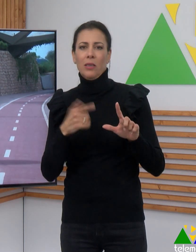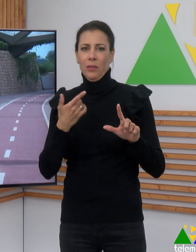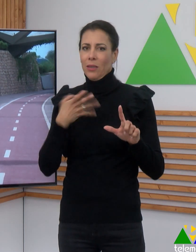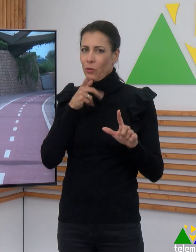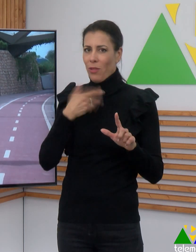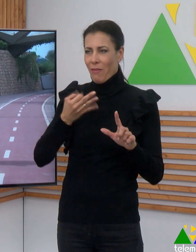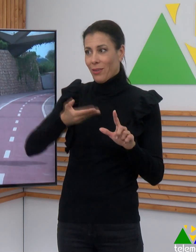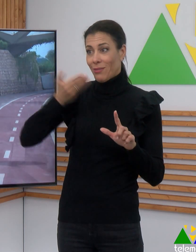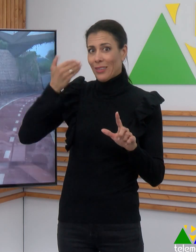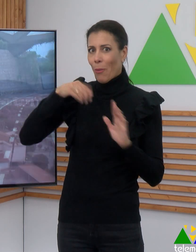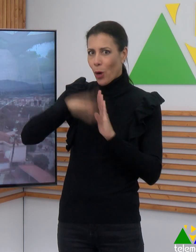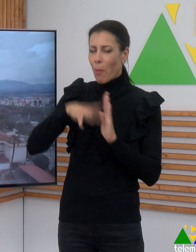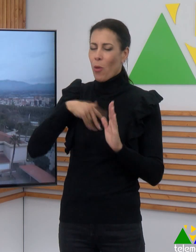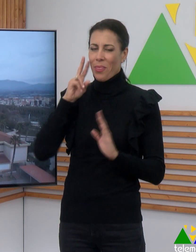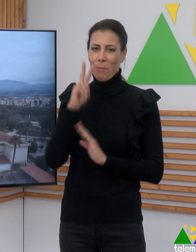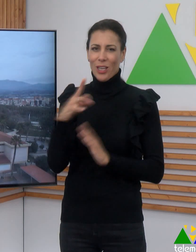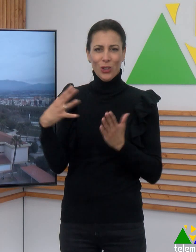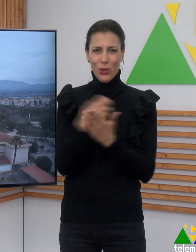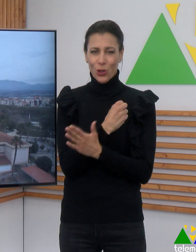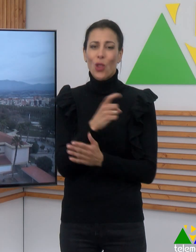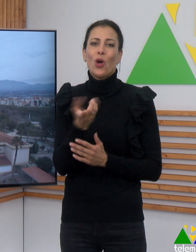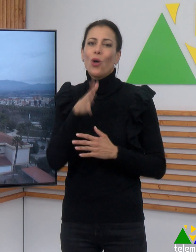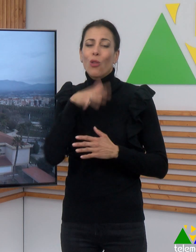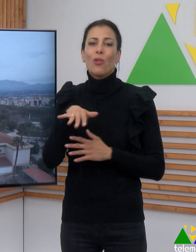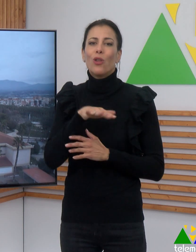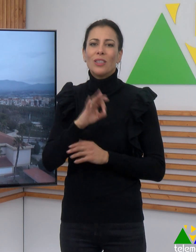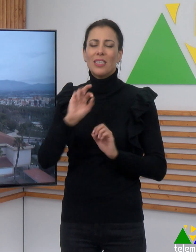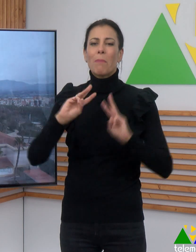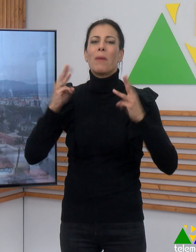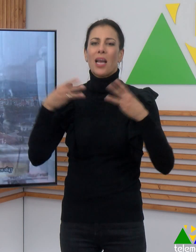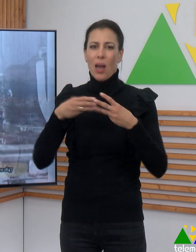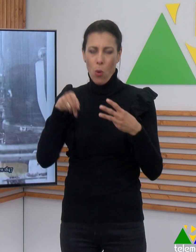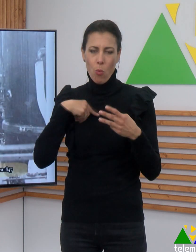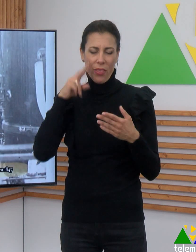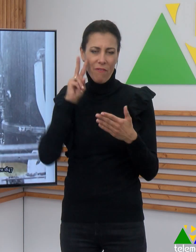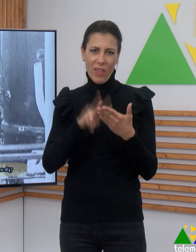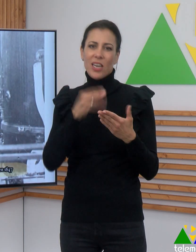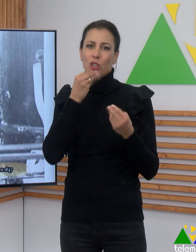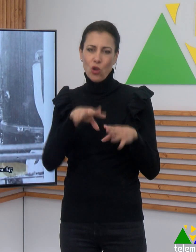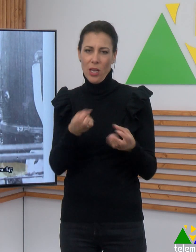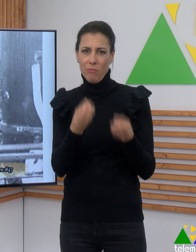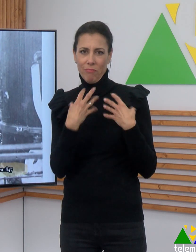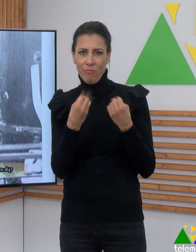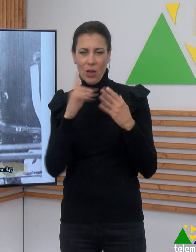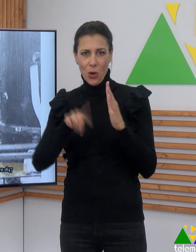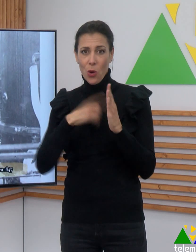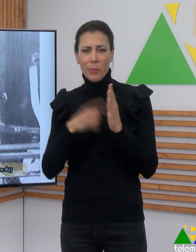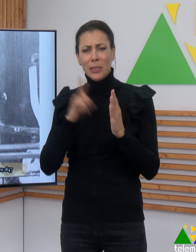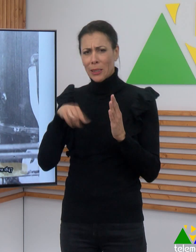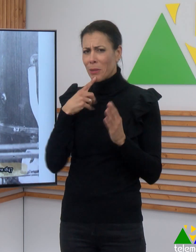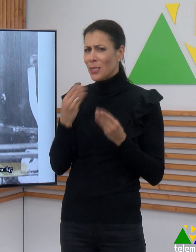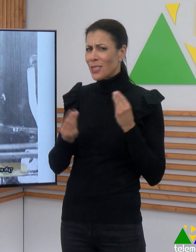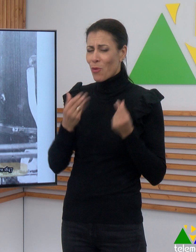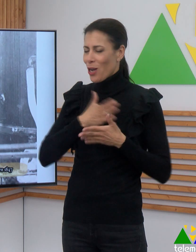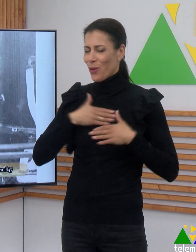nuestros capítulos, que saben ustedes que los tenemos todos a través de nuestra página web y los pueden ver y saborear cada